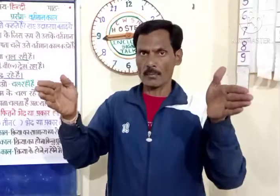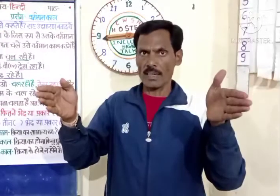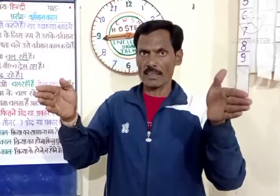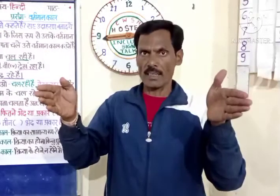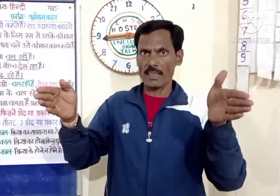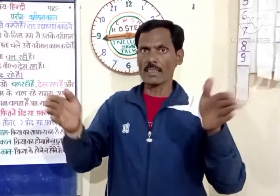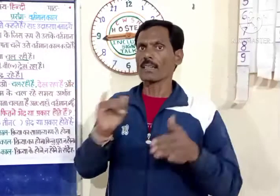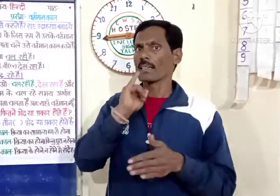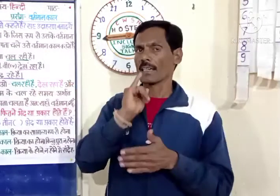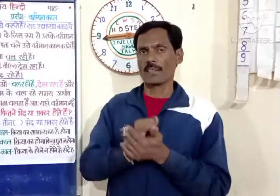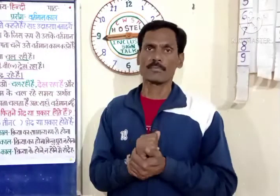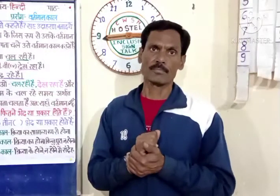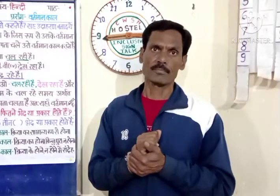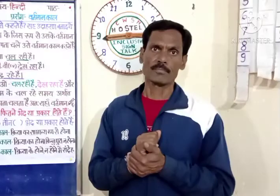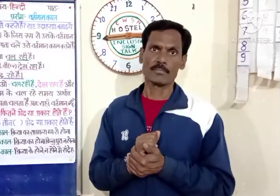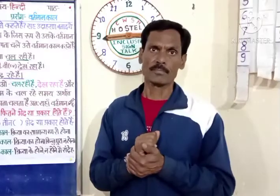वर्तमान काल है।